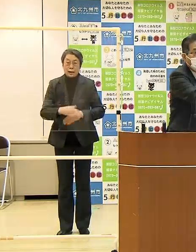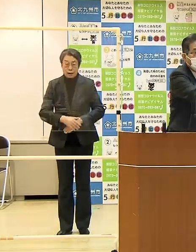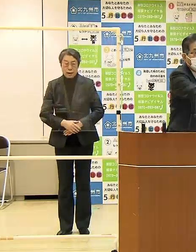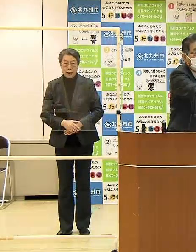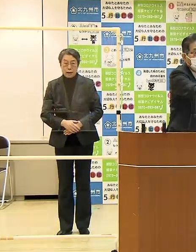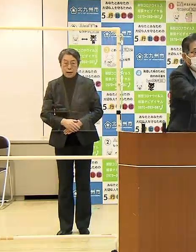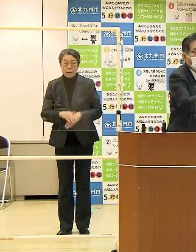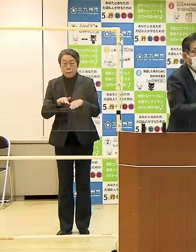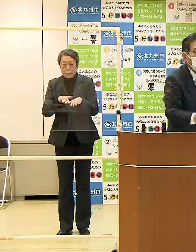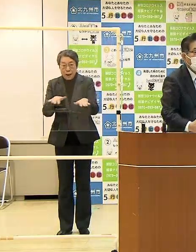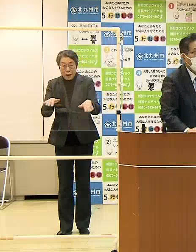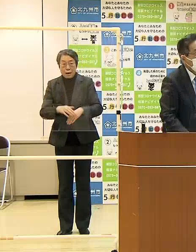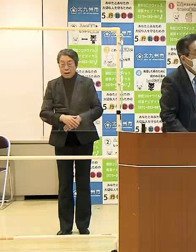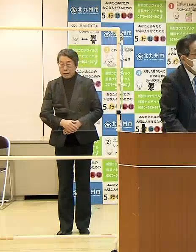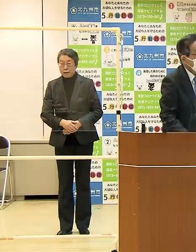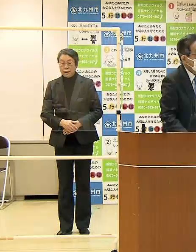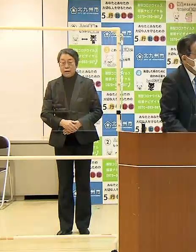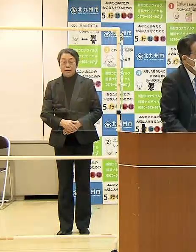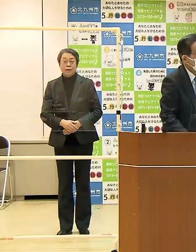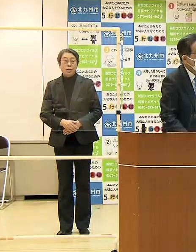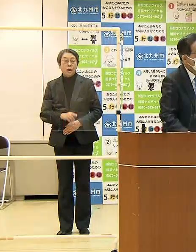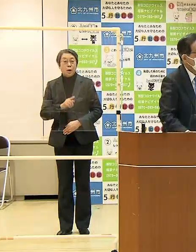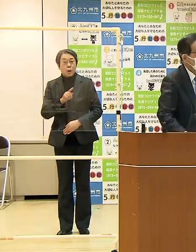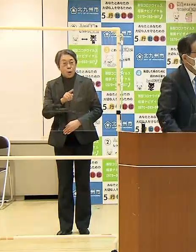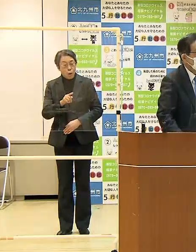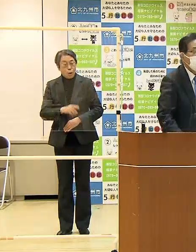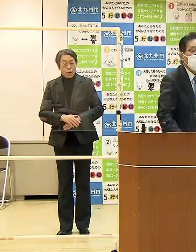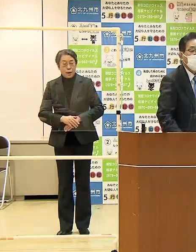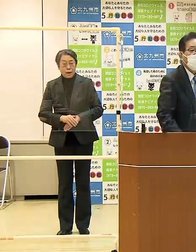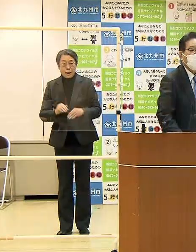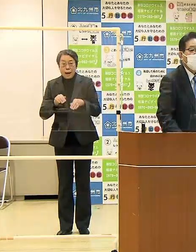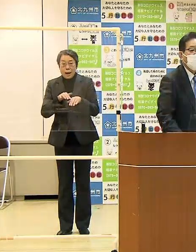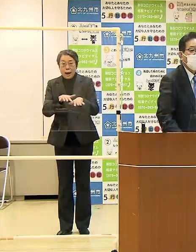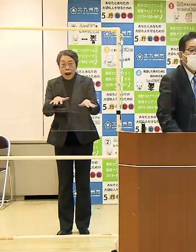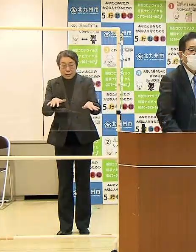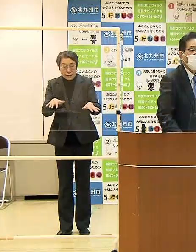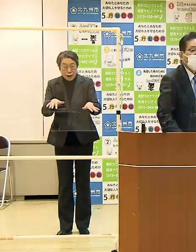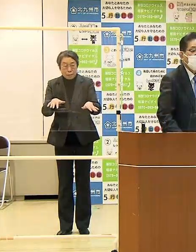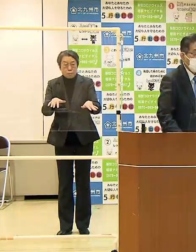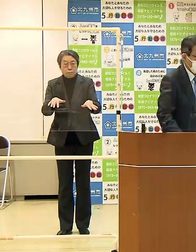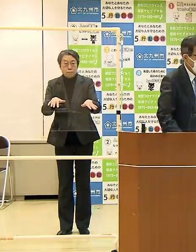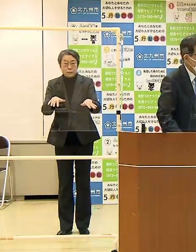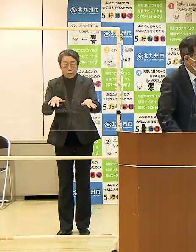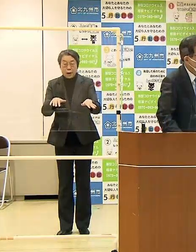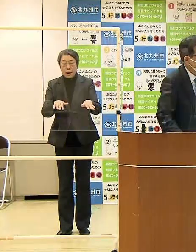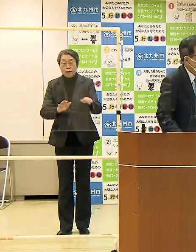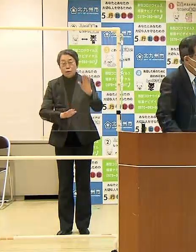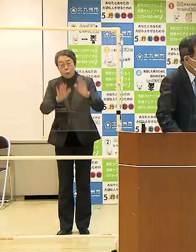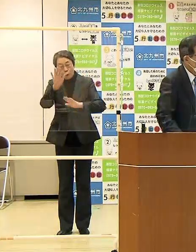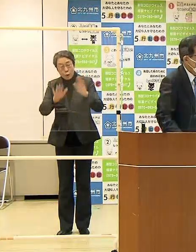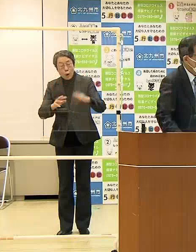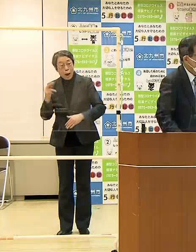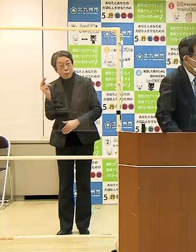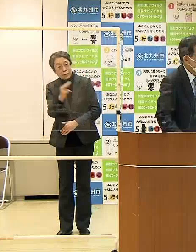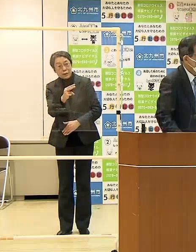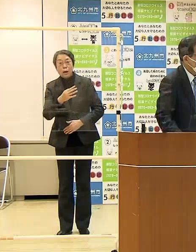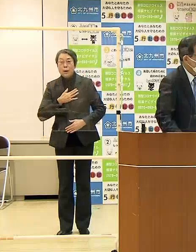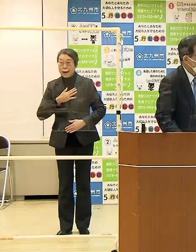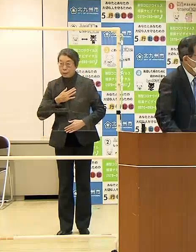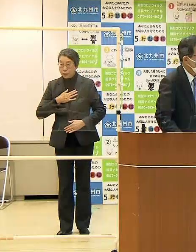もこれぐらいに大変な感染の拡大の状況にあるということがわかります次